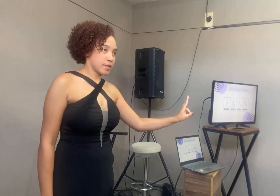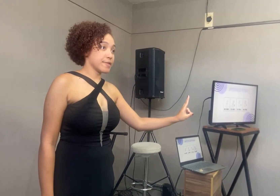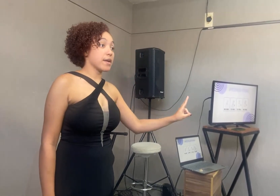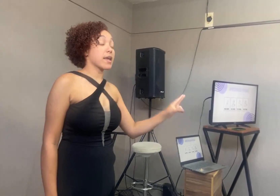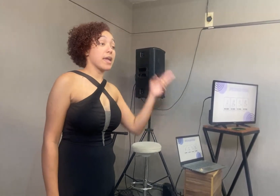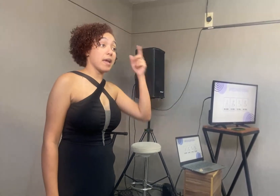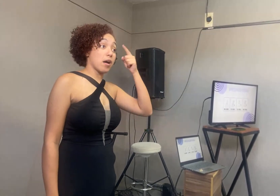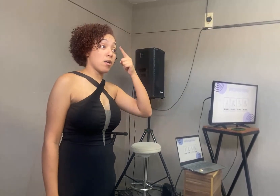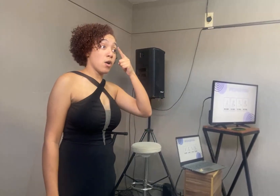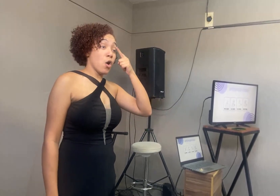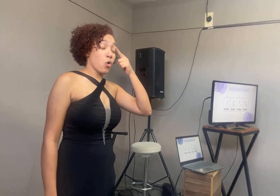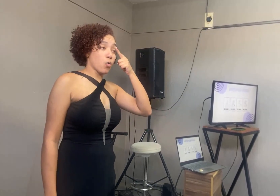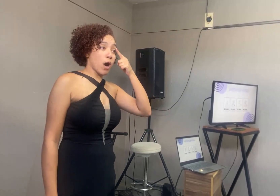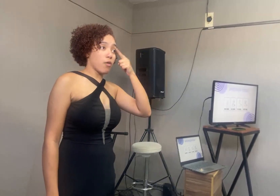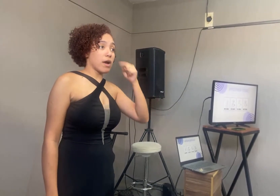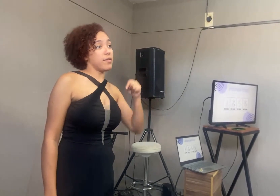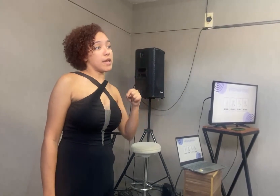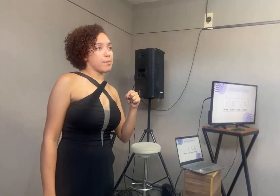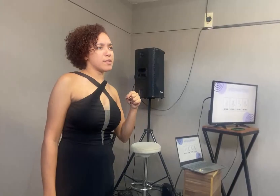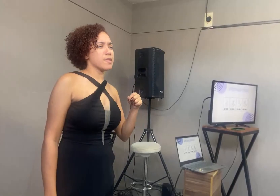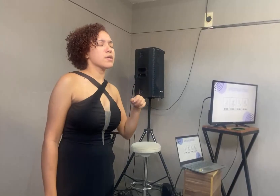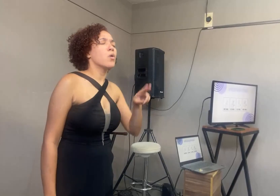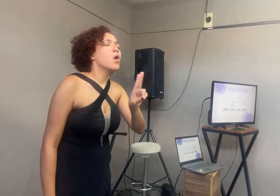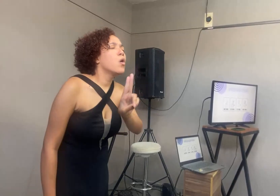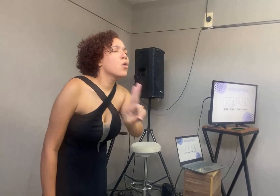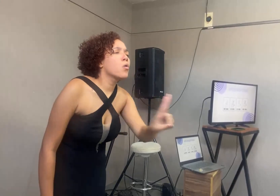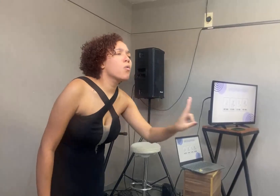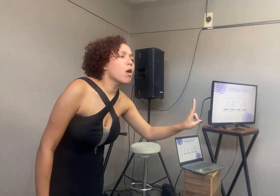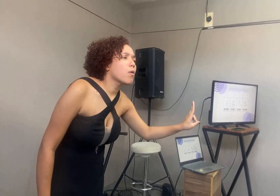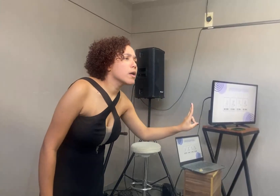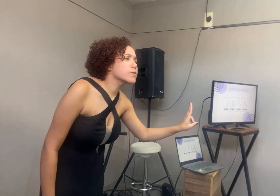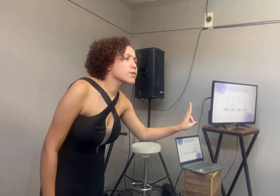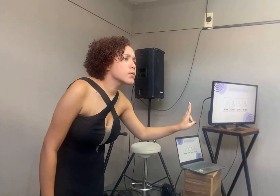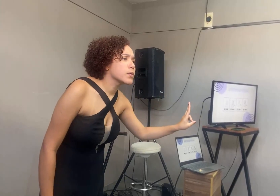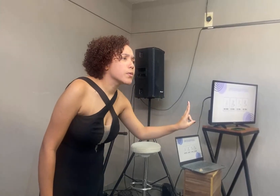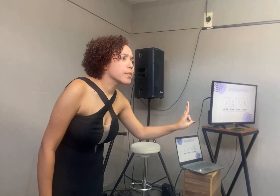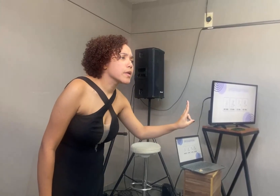Certo? Porque o qual vai vir na minha expressão. Qual é o seu nome?